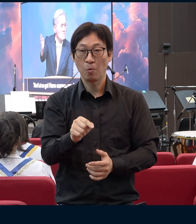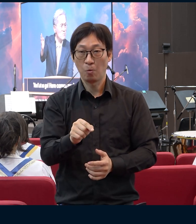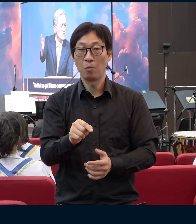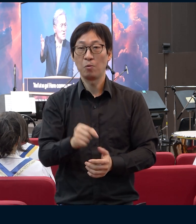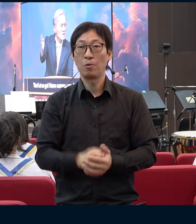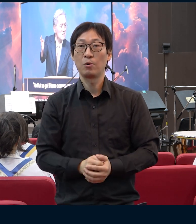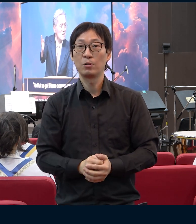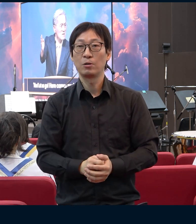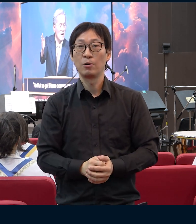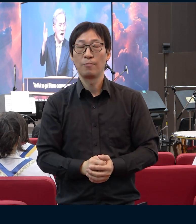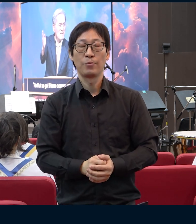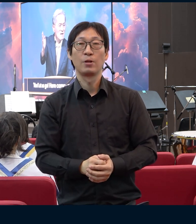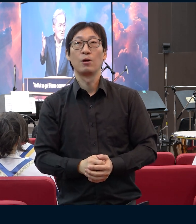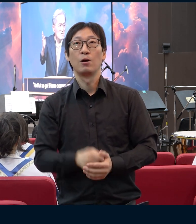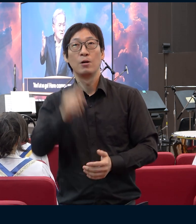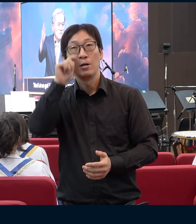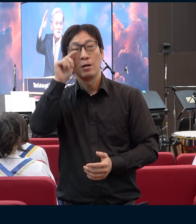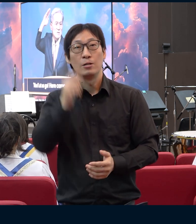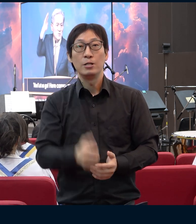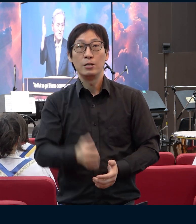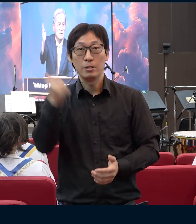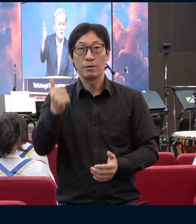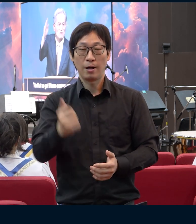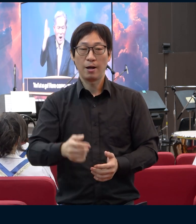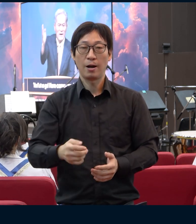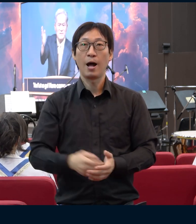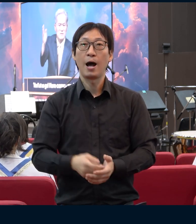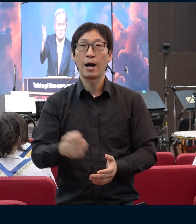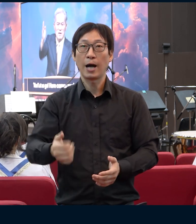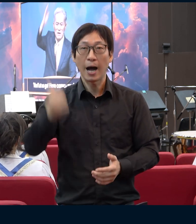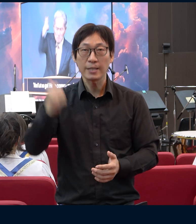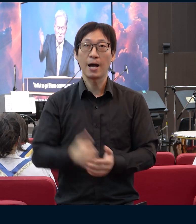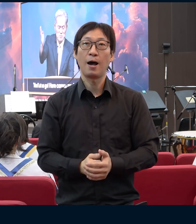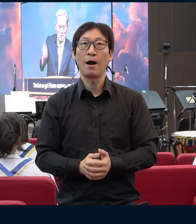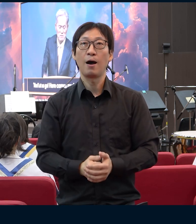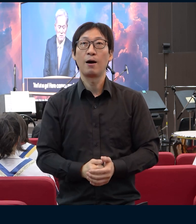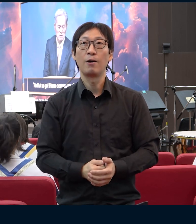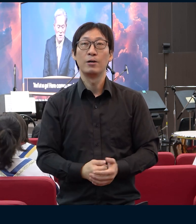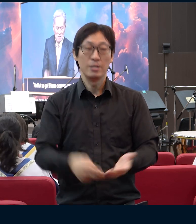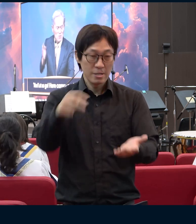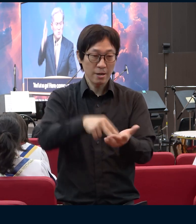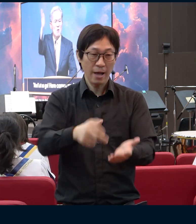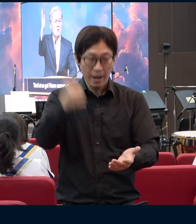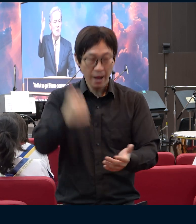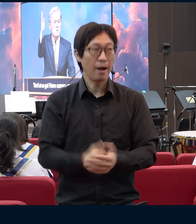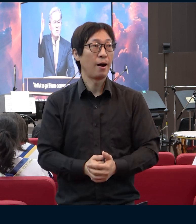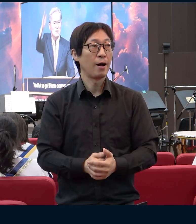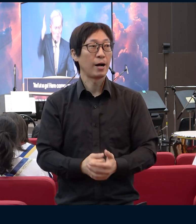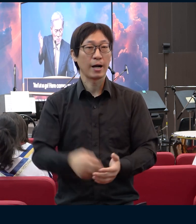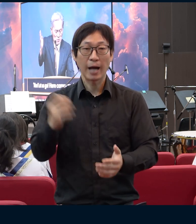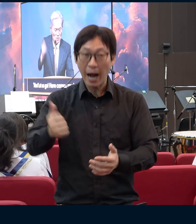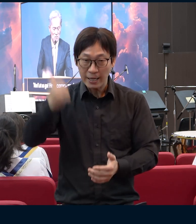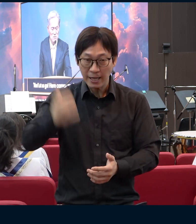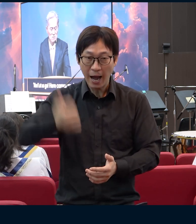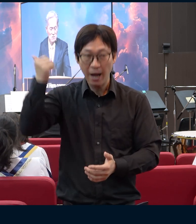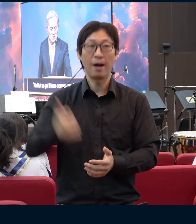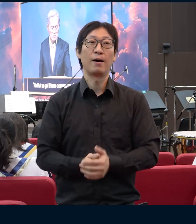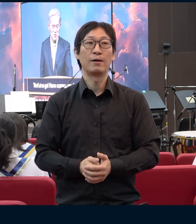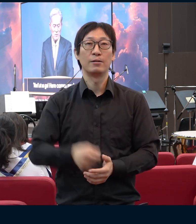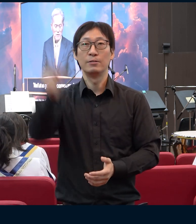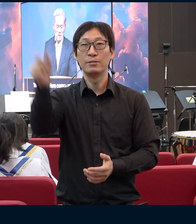예, 한 문장 끝날 때, 한 단어 끝날 때만 느낌표. Rise, 일어나라, 느낌표. Let us go,